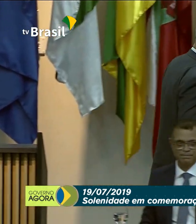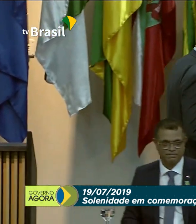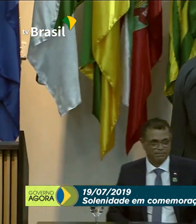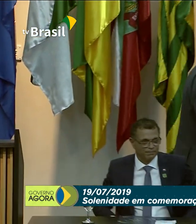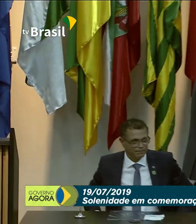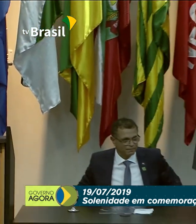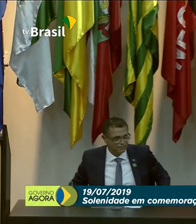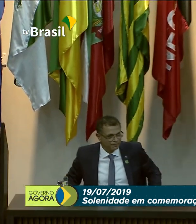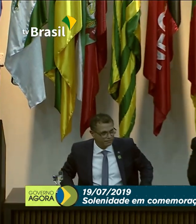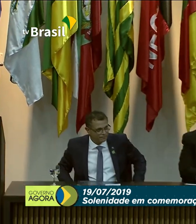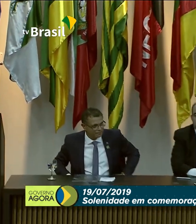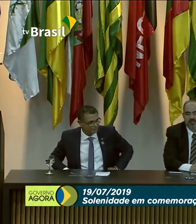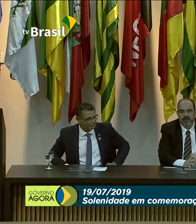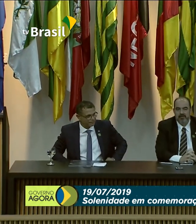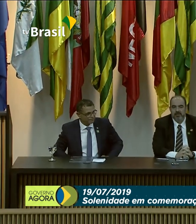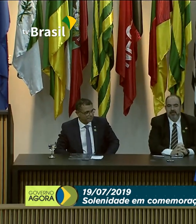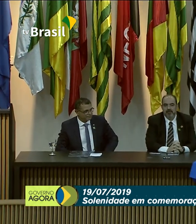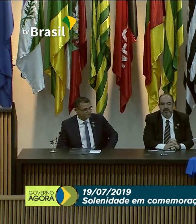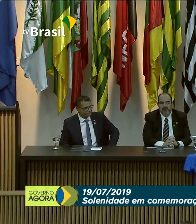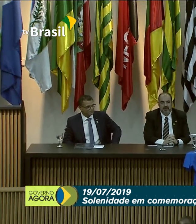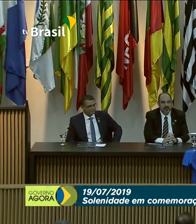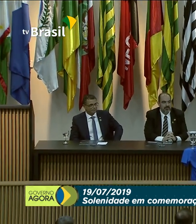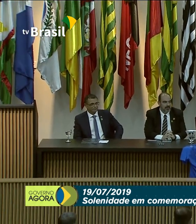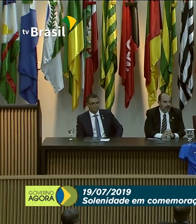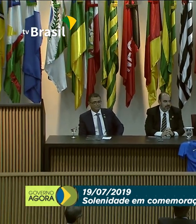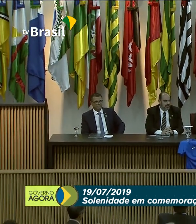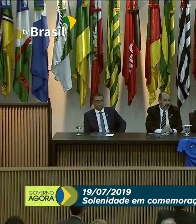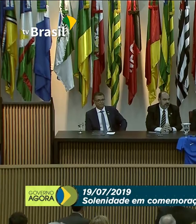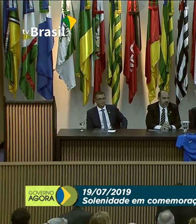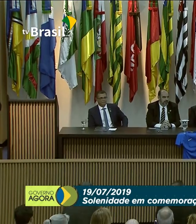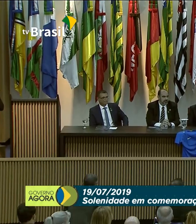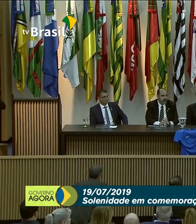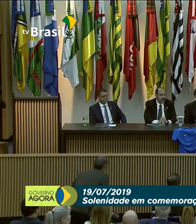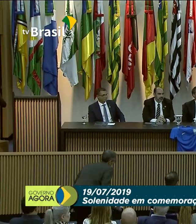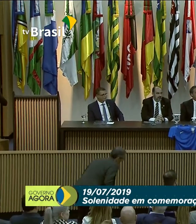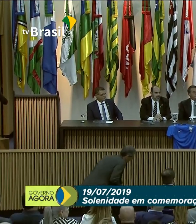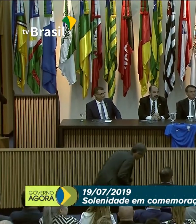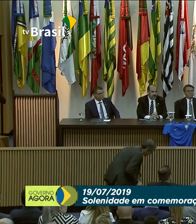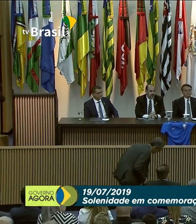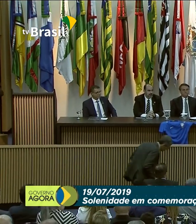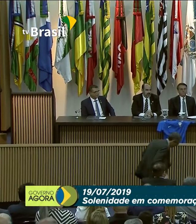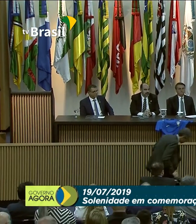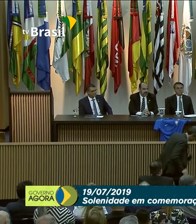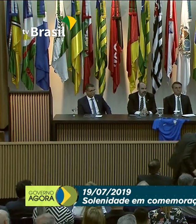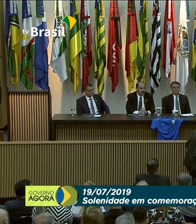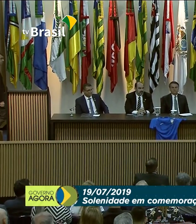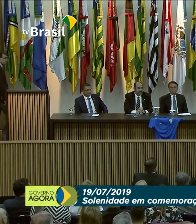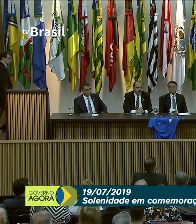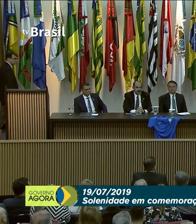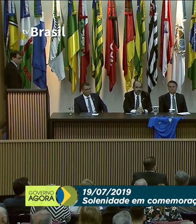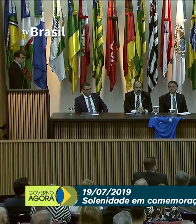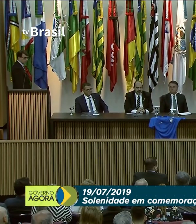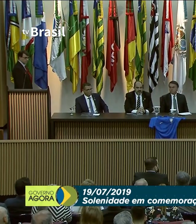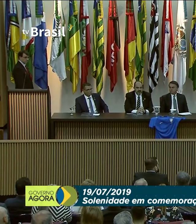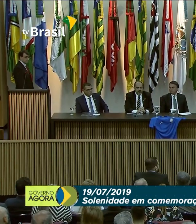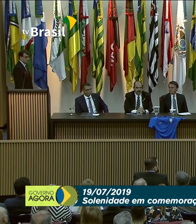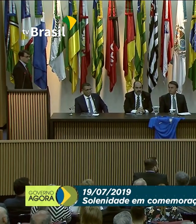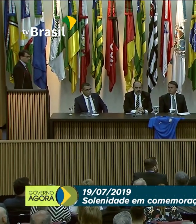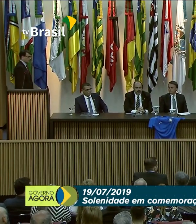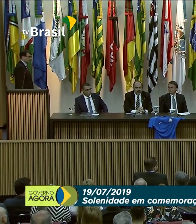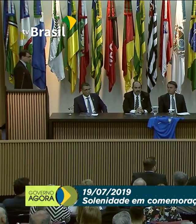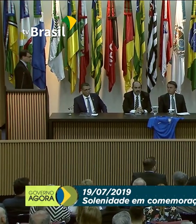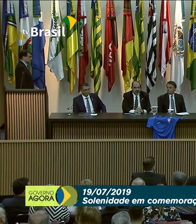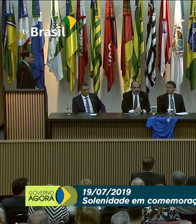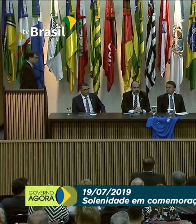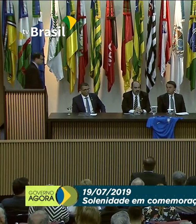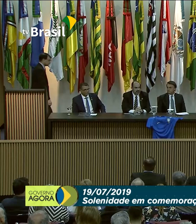Neste momento, o Ministério da Cidadania homenageia grandes nomes do futebol brasileiro. Convidamos para fazer a entrega das homenagens